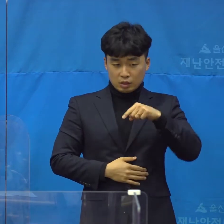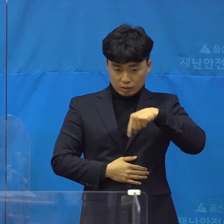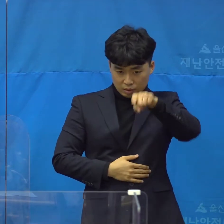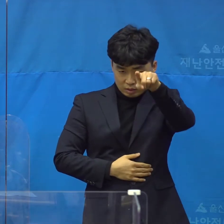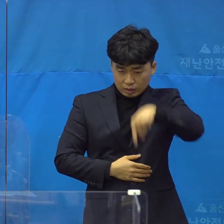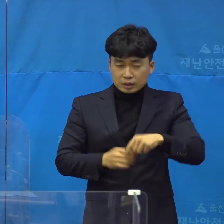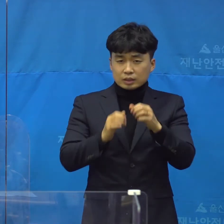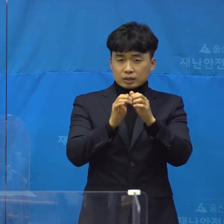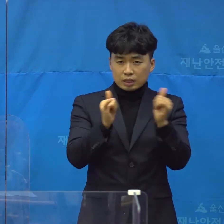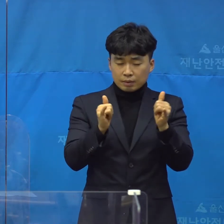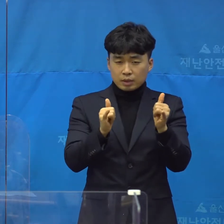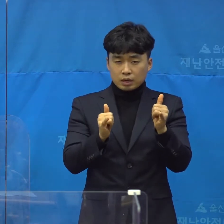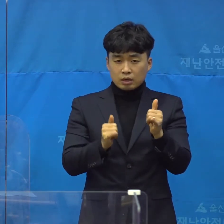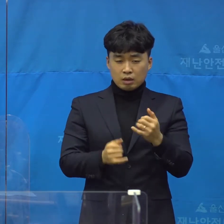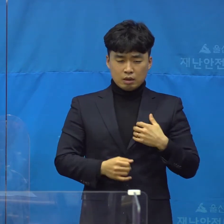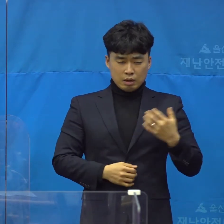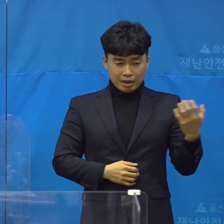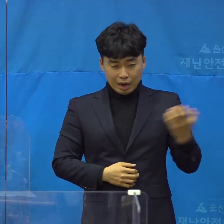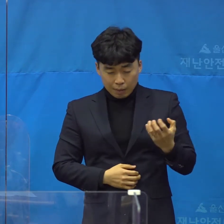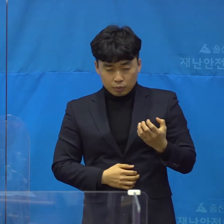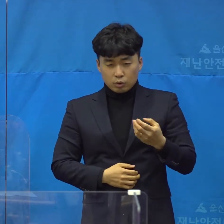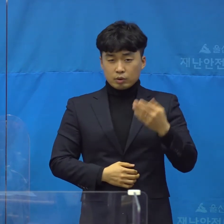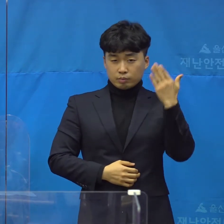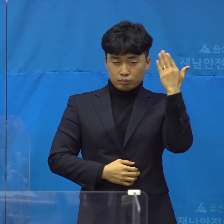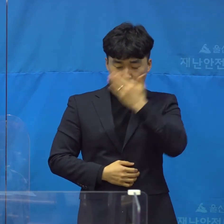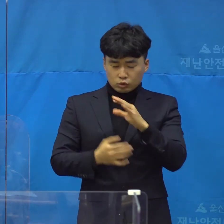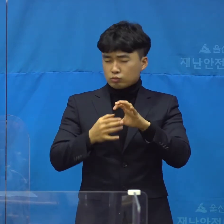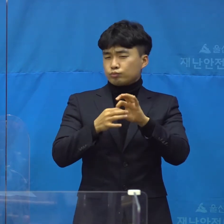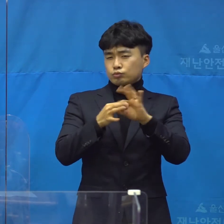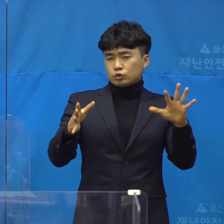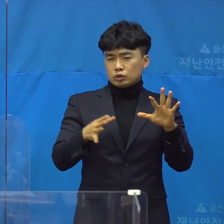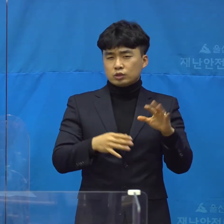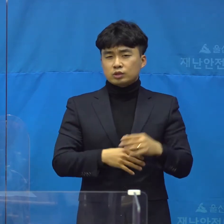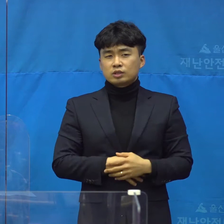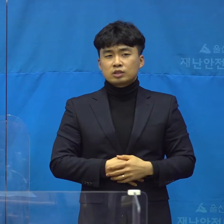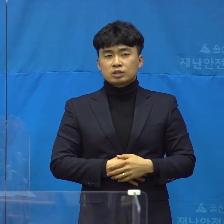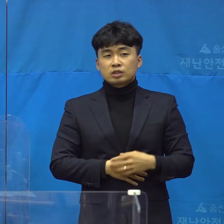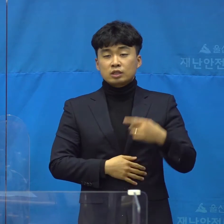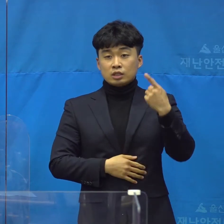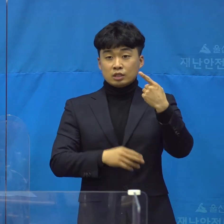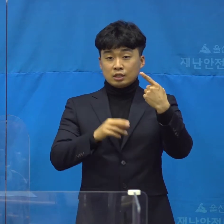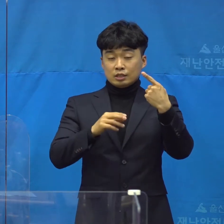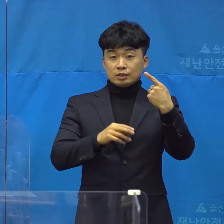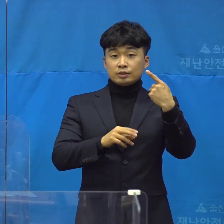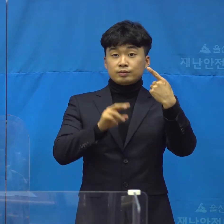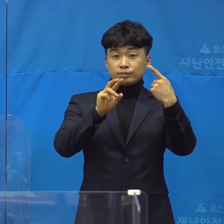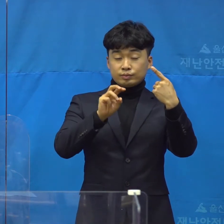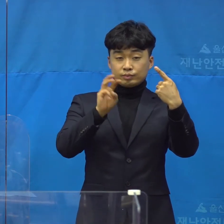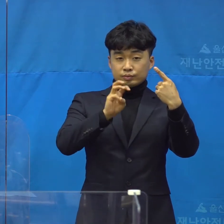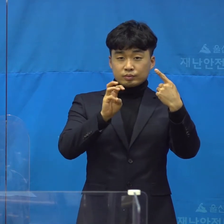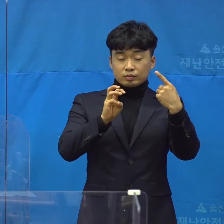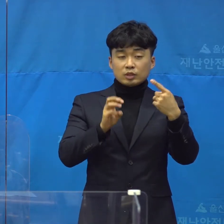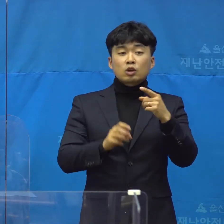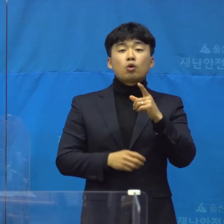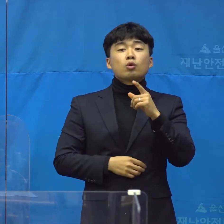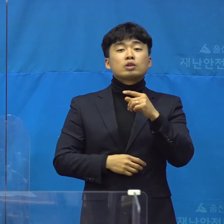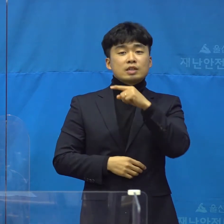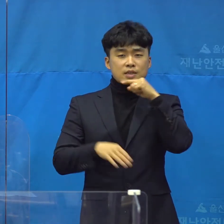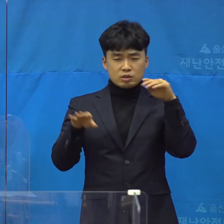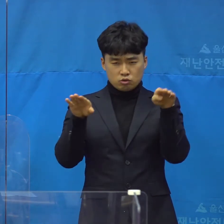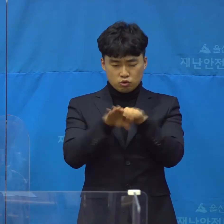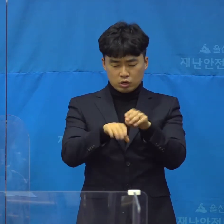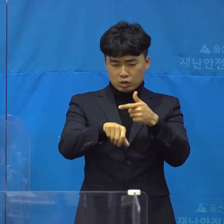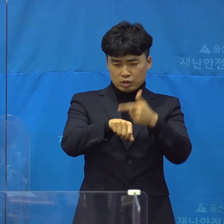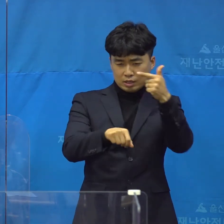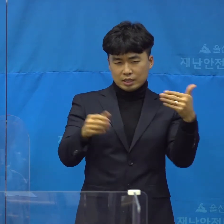방문자는 정상 유무와 상관없이 2021년 1월 31일 일요일 오후 6시까지